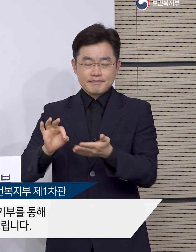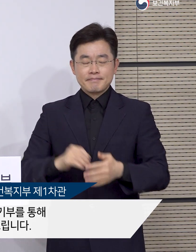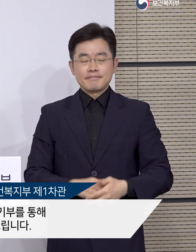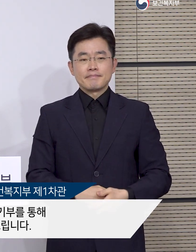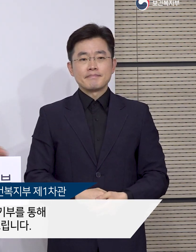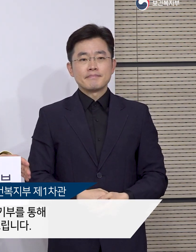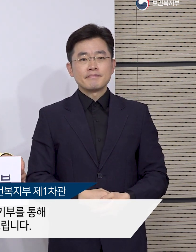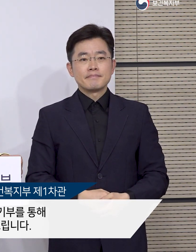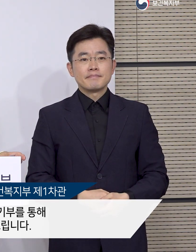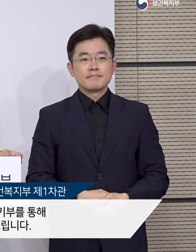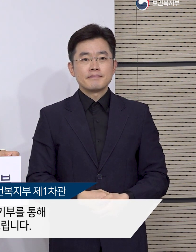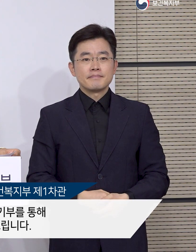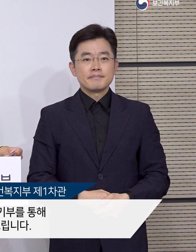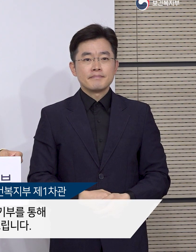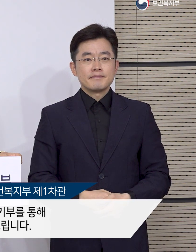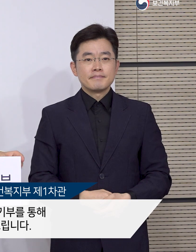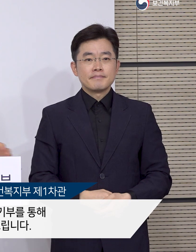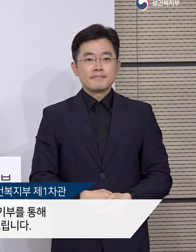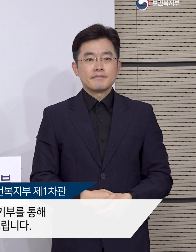알려드립니다.